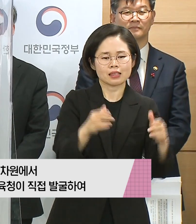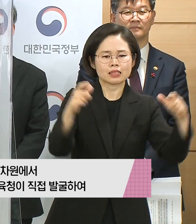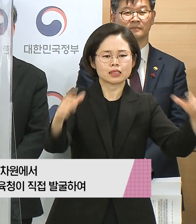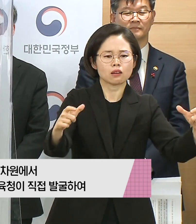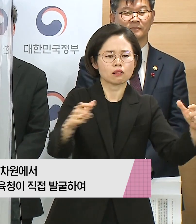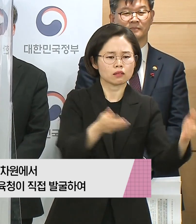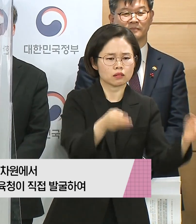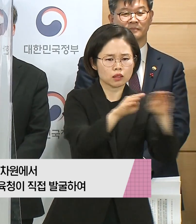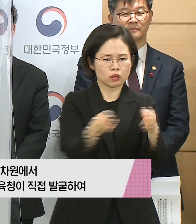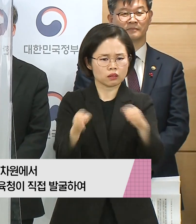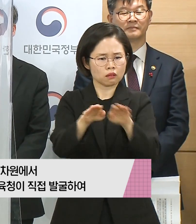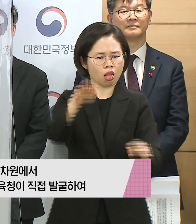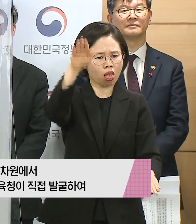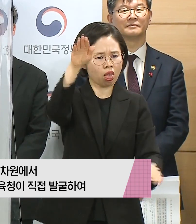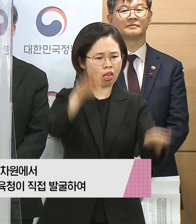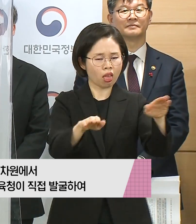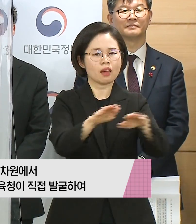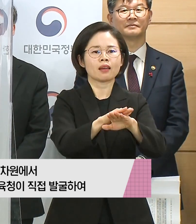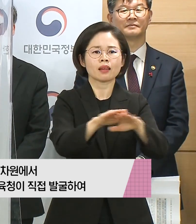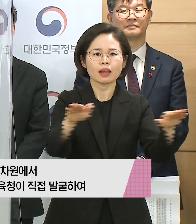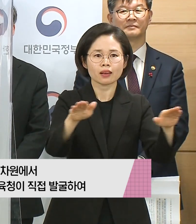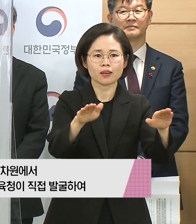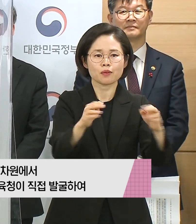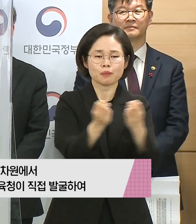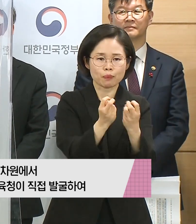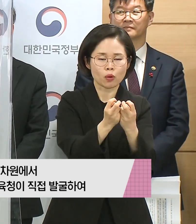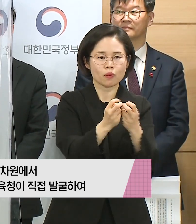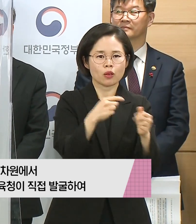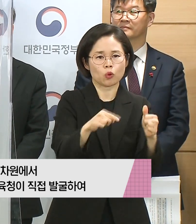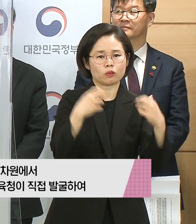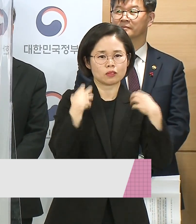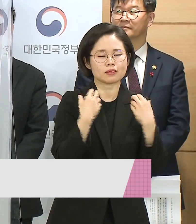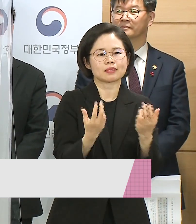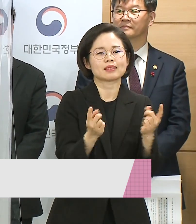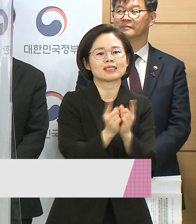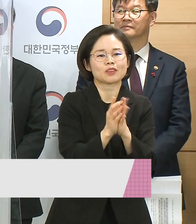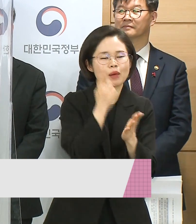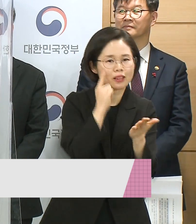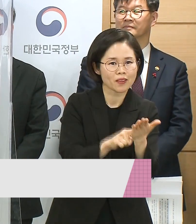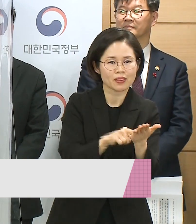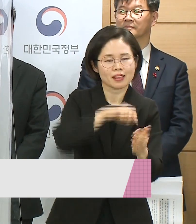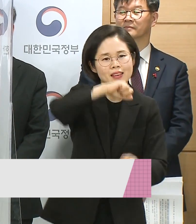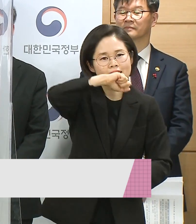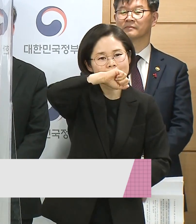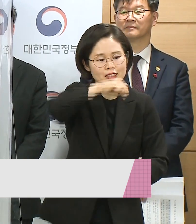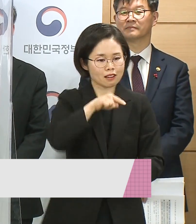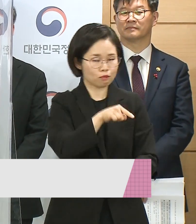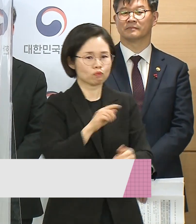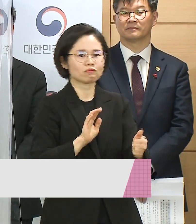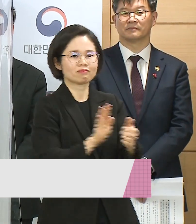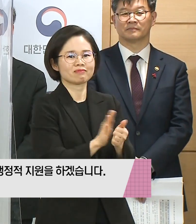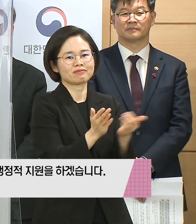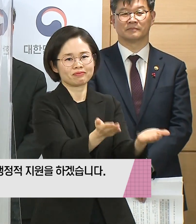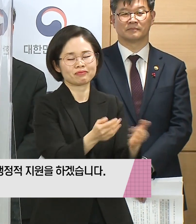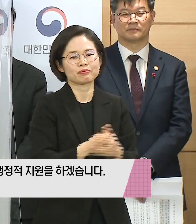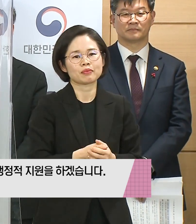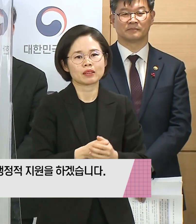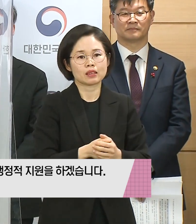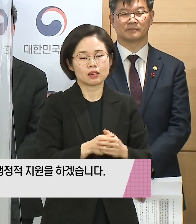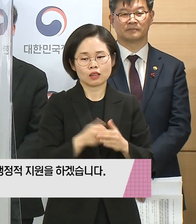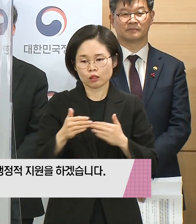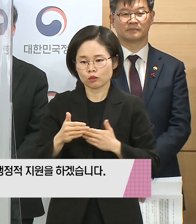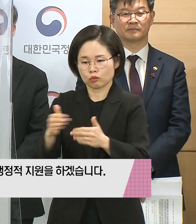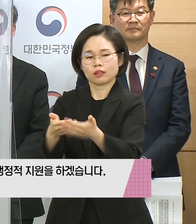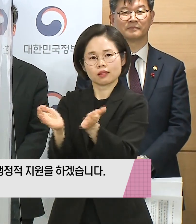해소가 필요한 항목 등을 교육청이 직접 발굴하여 예산 등을 지원하도록 하겠습니다.